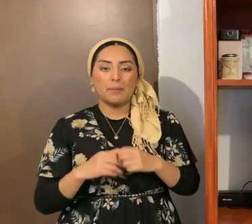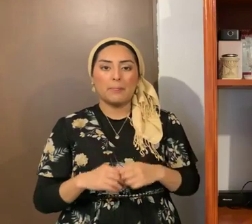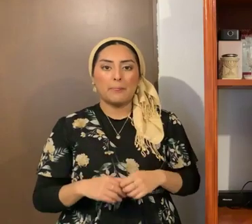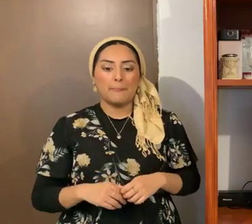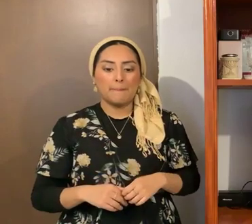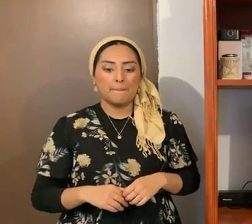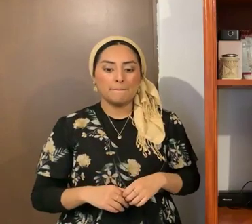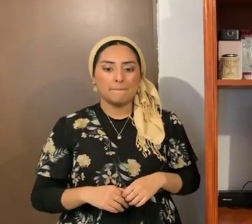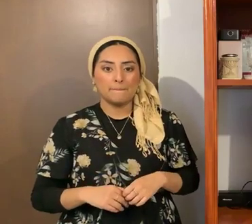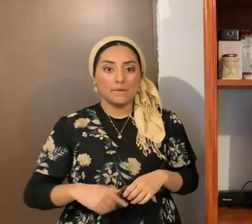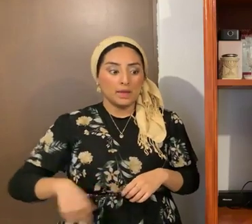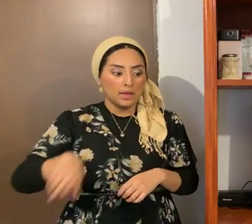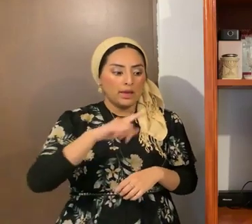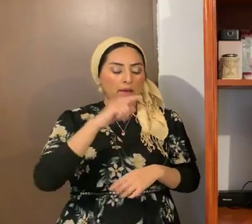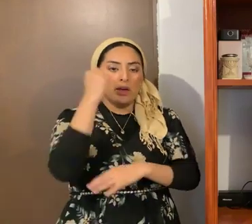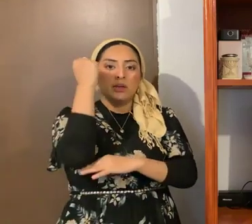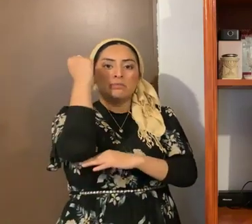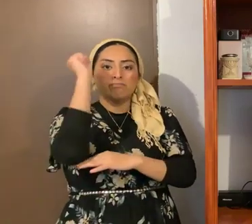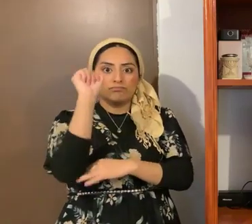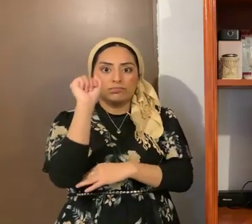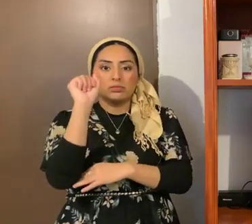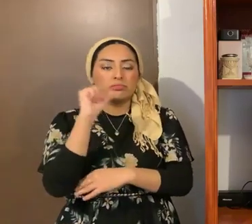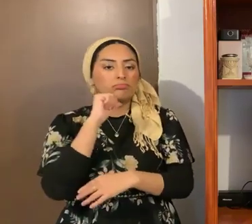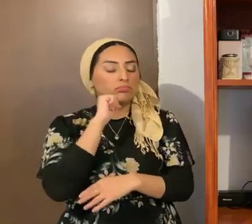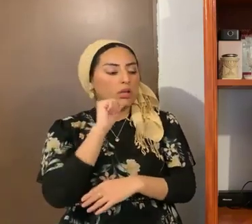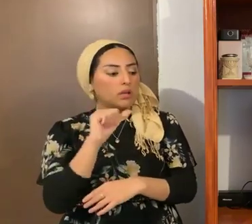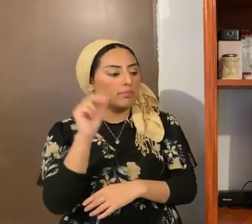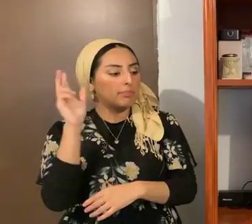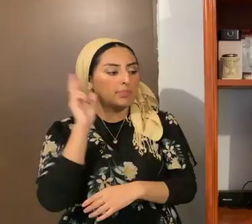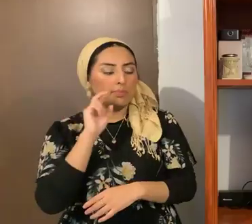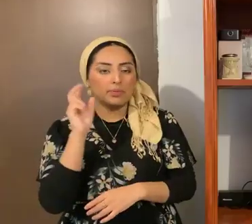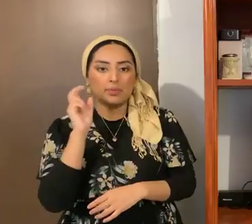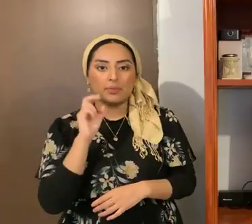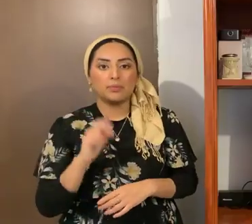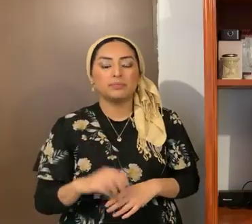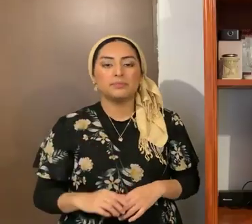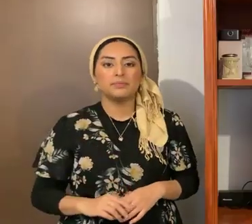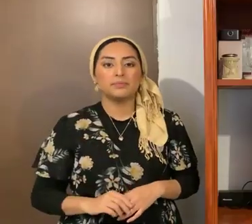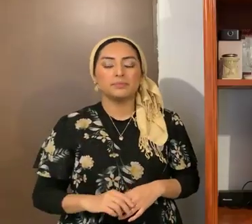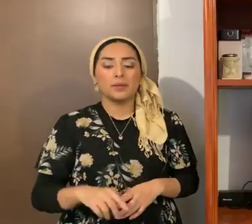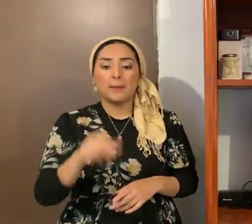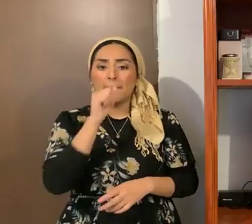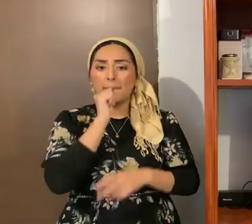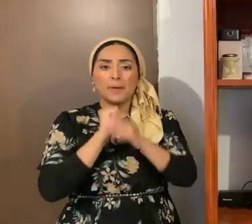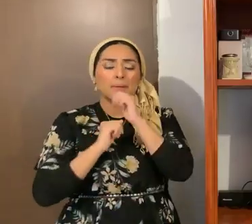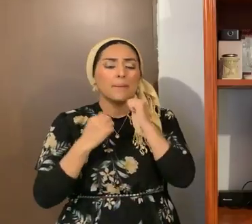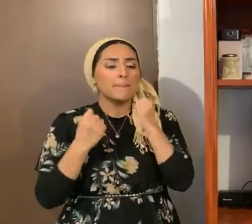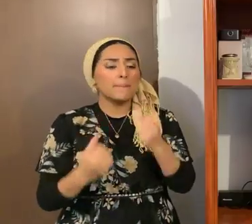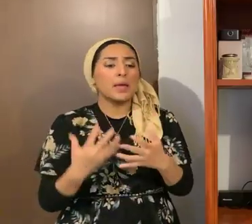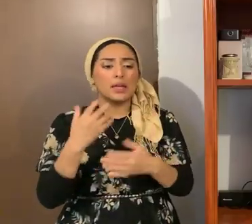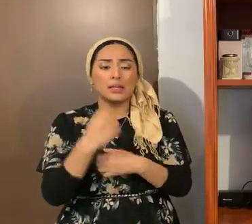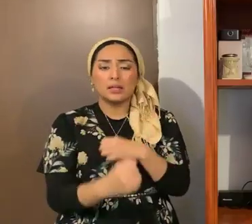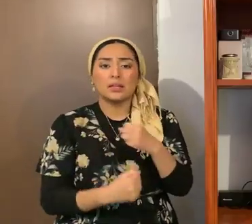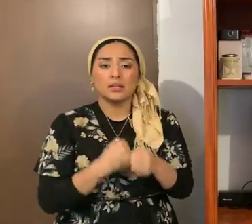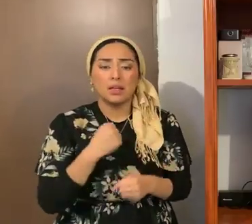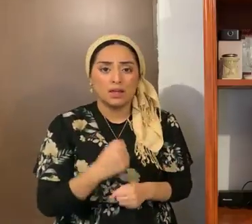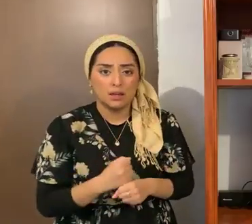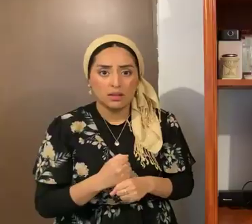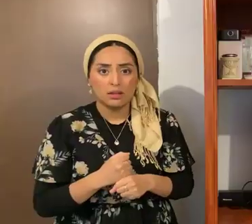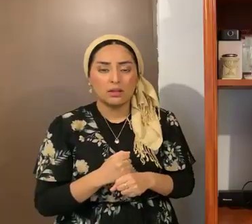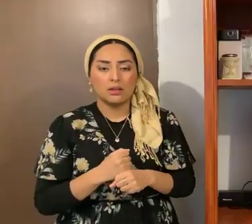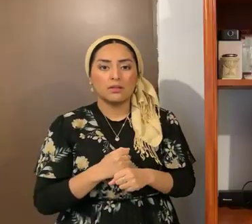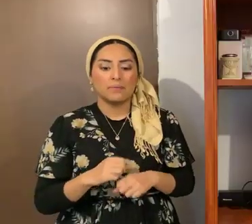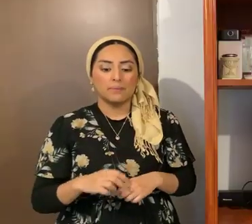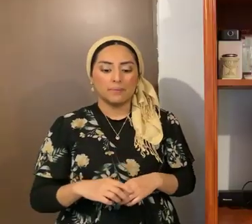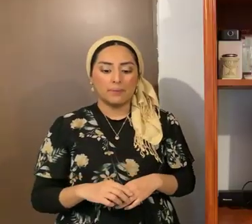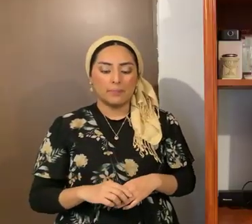vivirá. Se rebelaron, endurecieron su cerviz, y no escucharon. Les soportaste muchos años, y les testificaste con tu